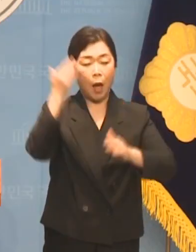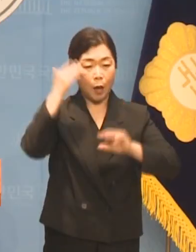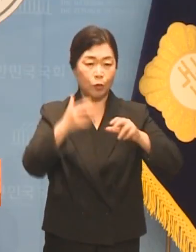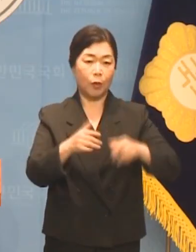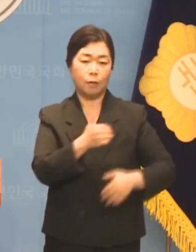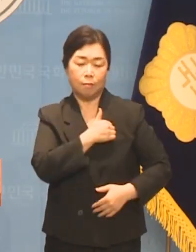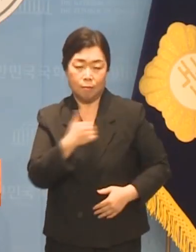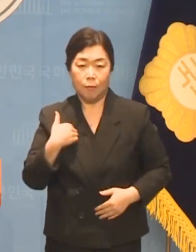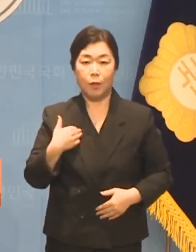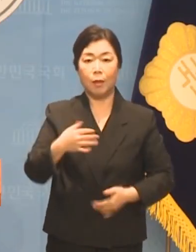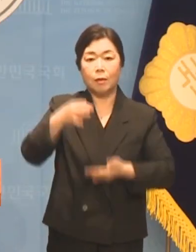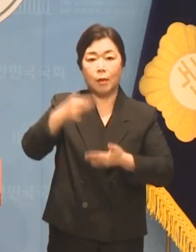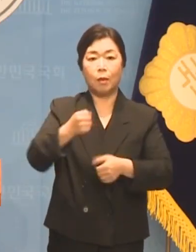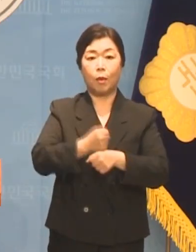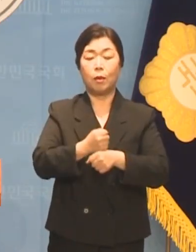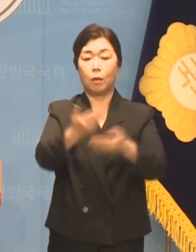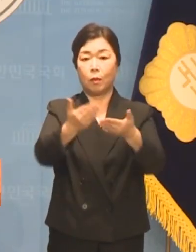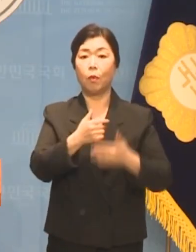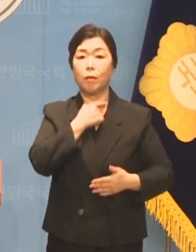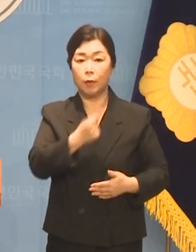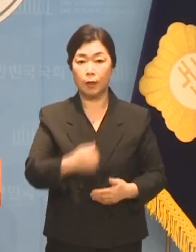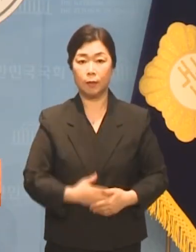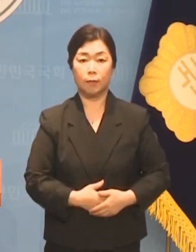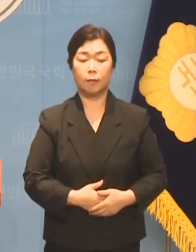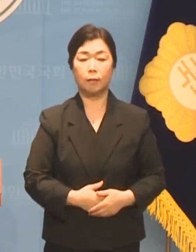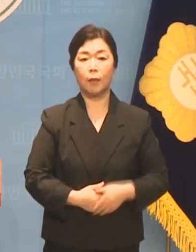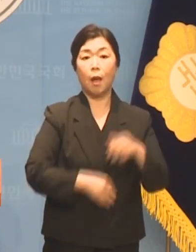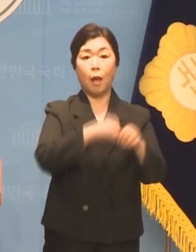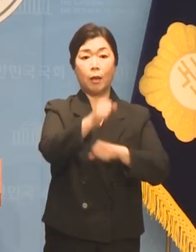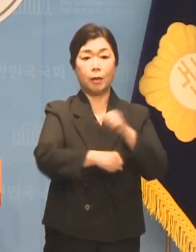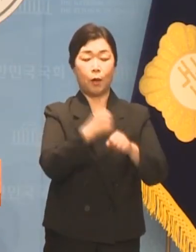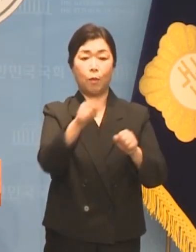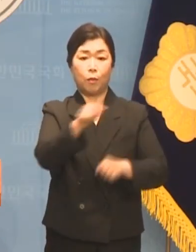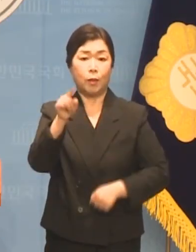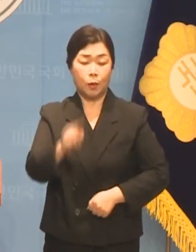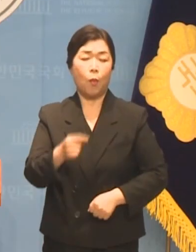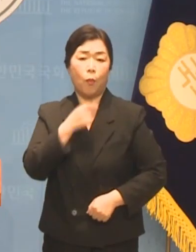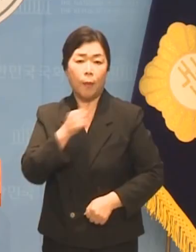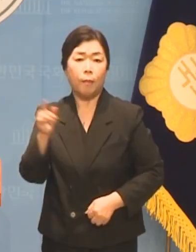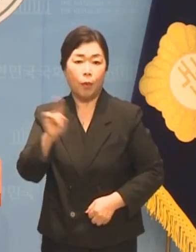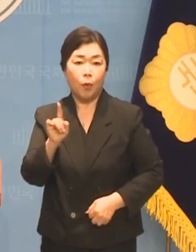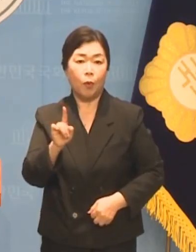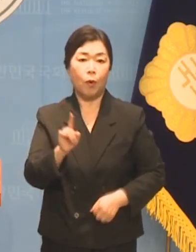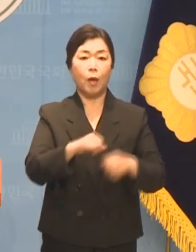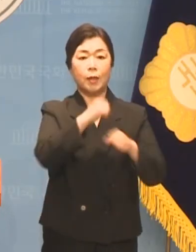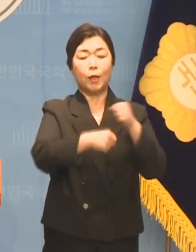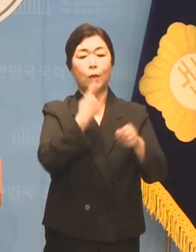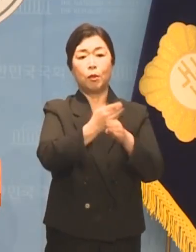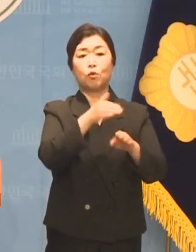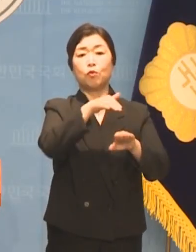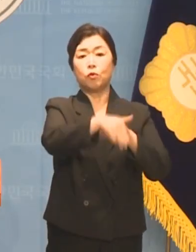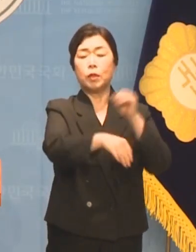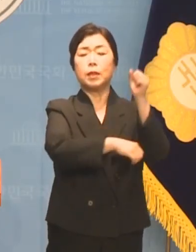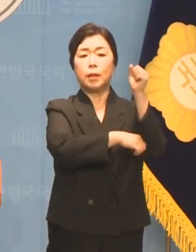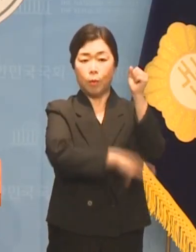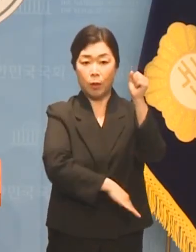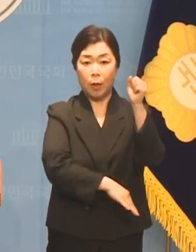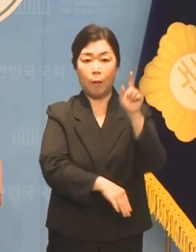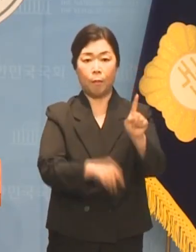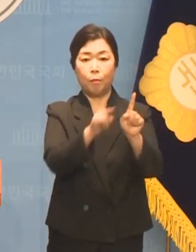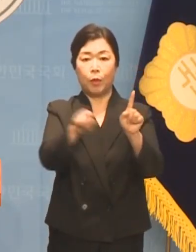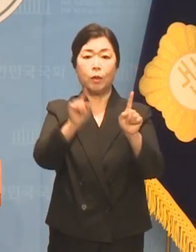든든한 자산으로 만들겠습니다. 자유 플러스 원은 자유민주주의 기반의 원